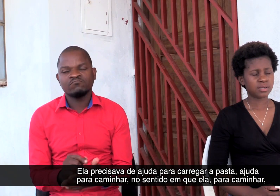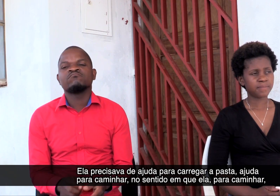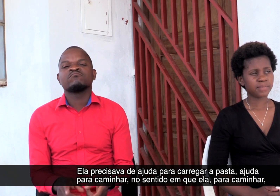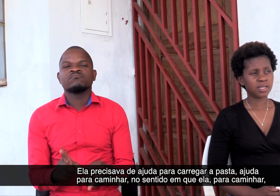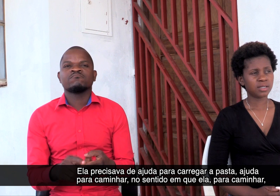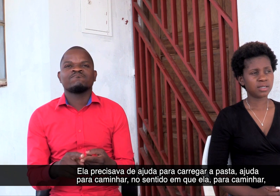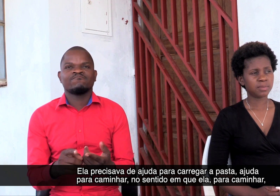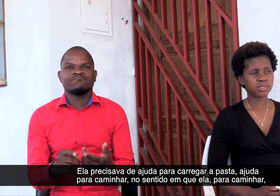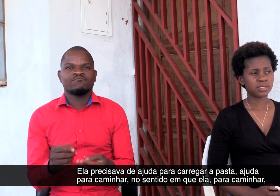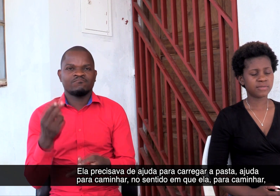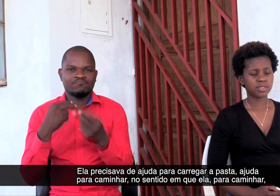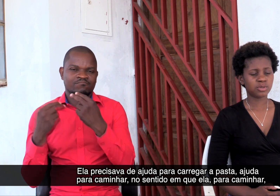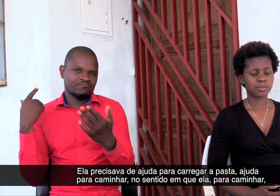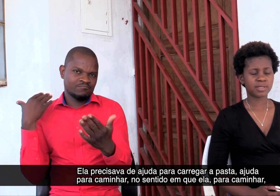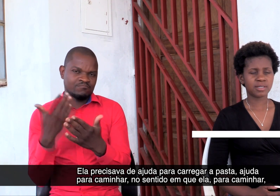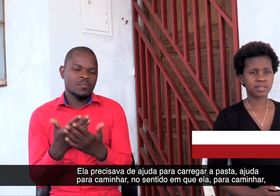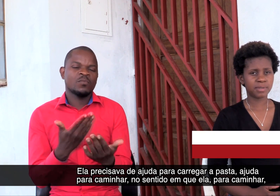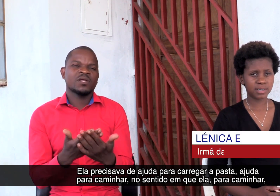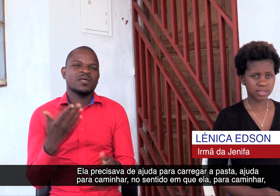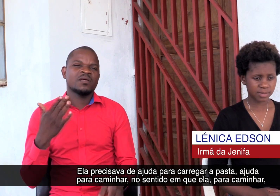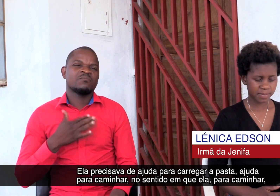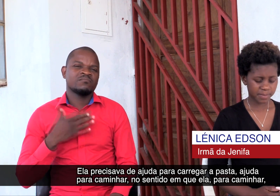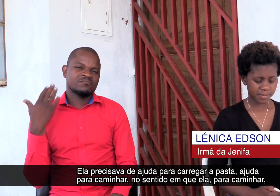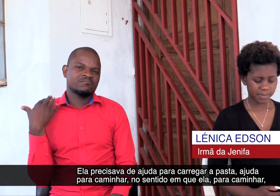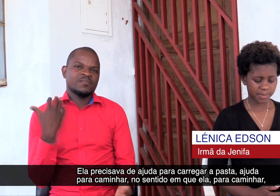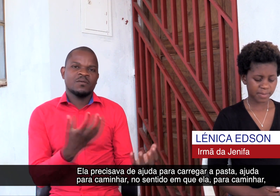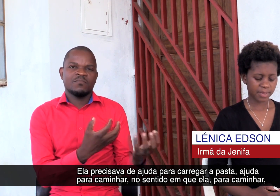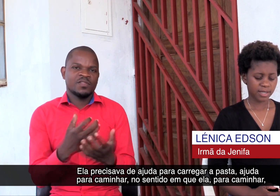É assim, ela precisava de ajuda para carregar a pasta,